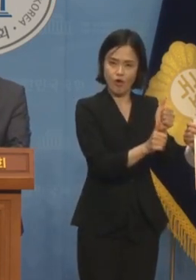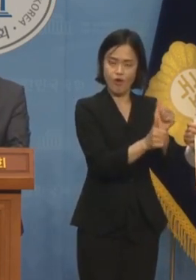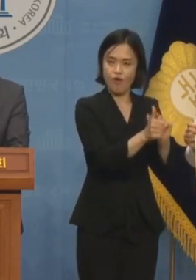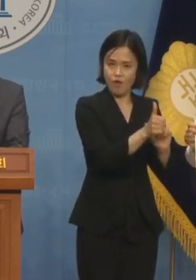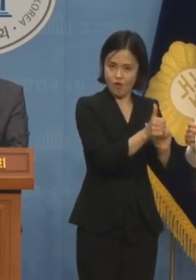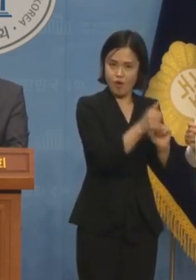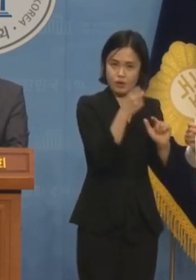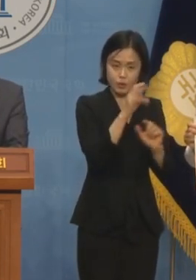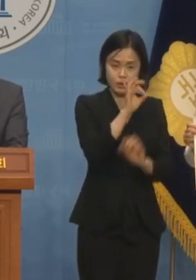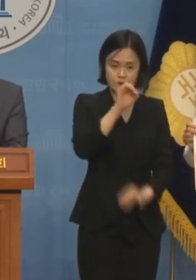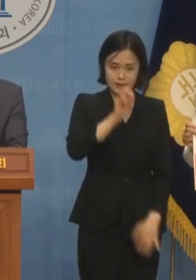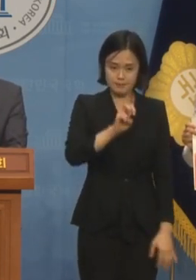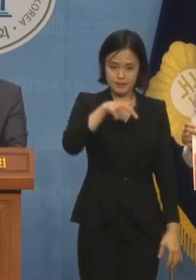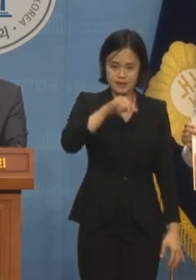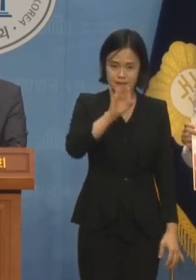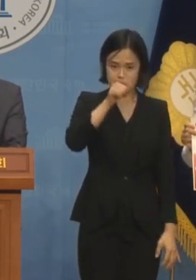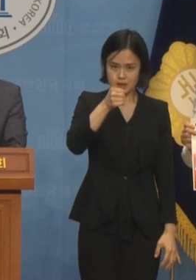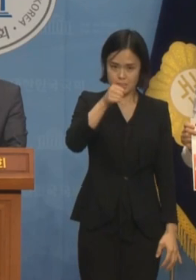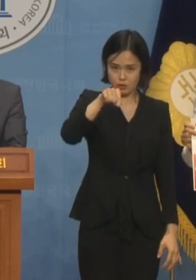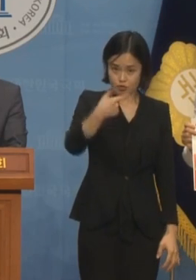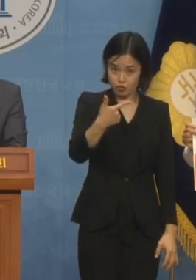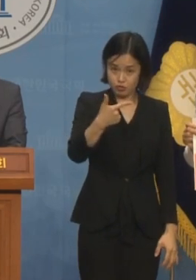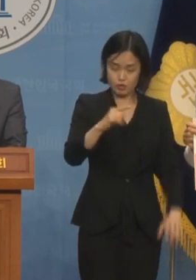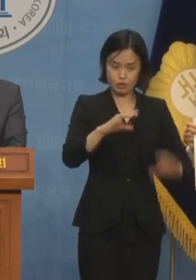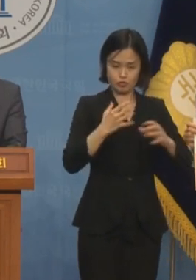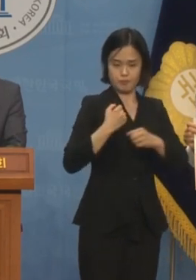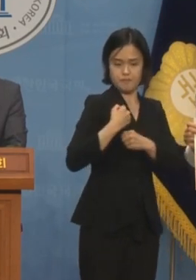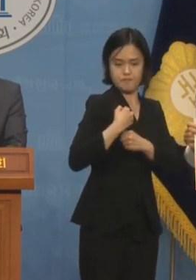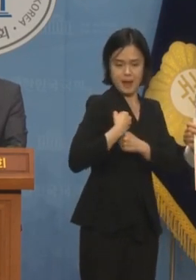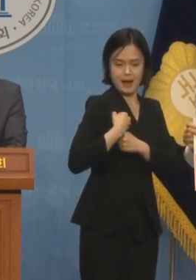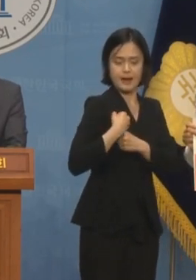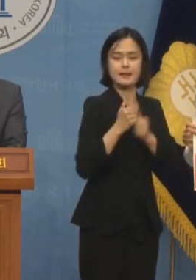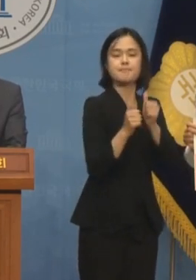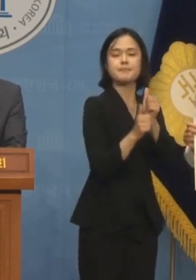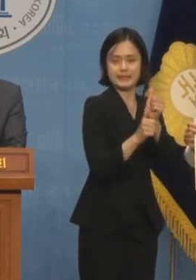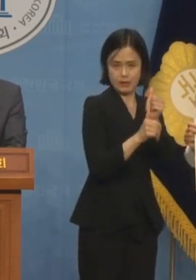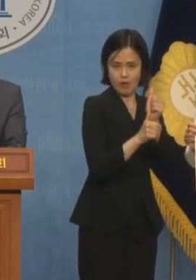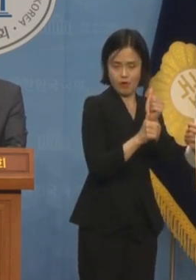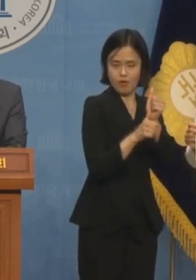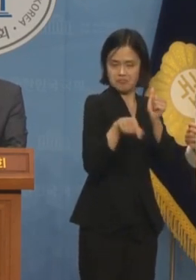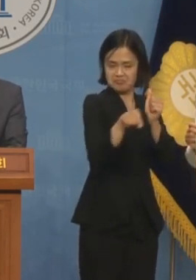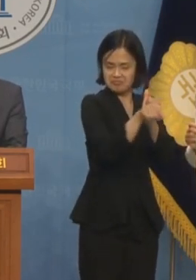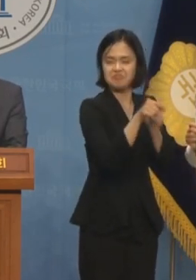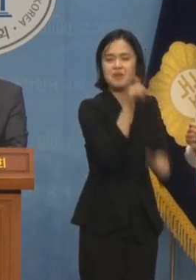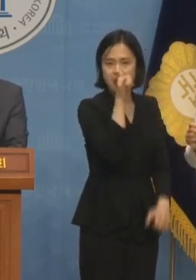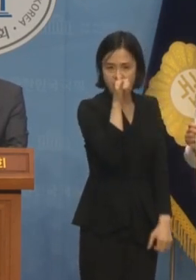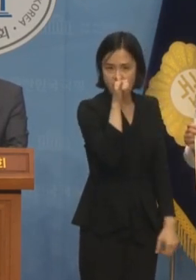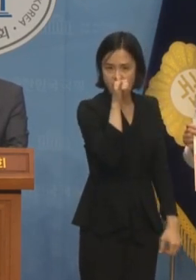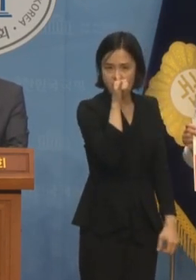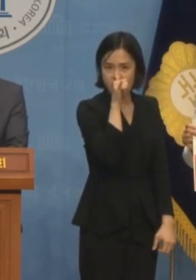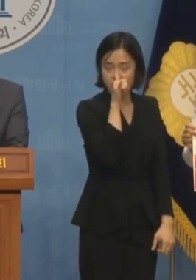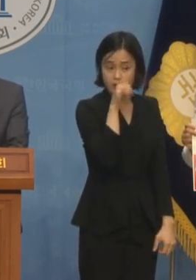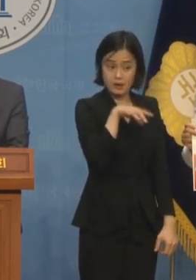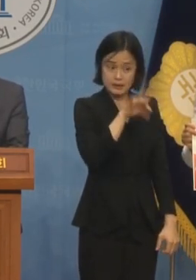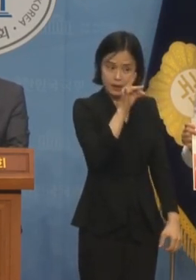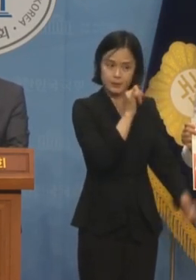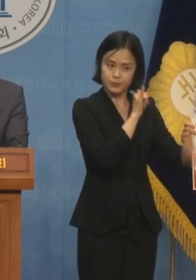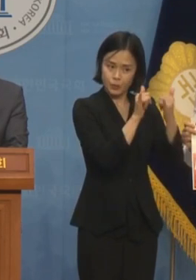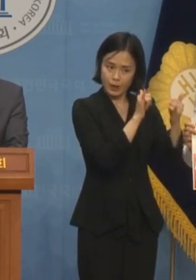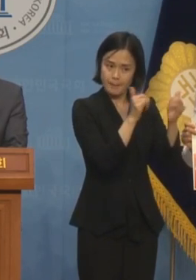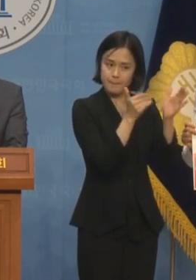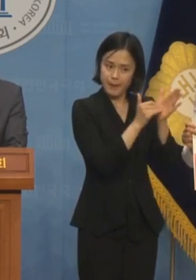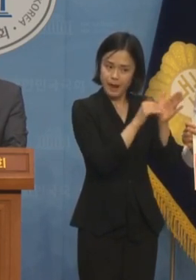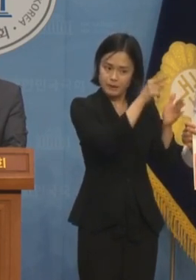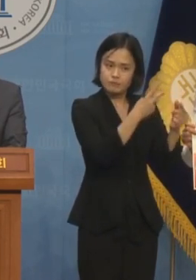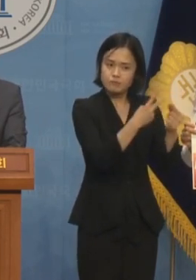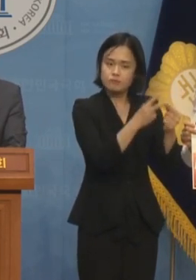임기훈 국가안보실 국방비서관입니다. 이들은 윤석열과 이종섭의 첫 번째 통화, 두 번째 통화